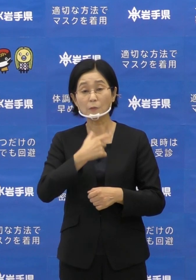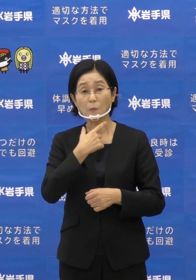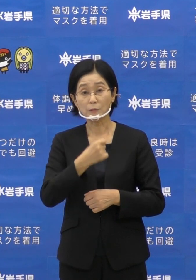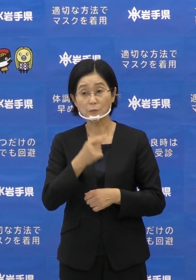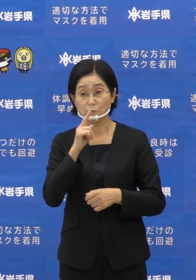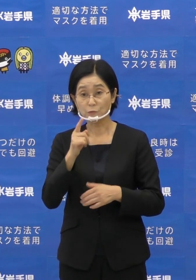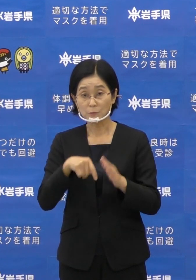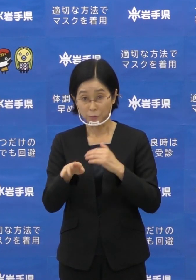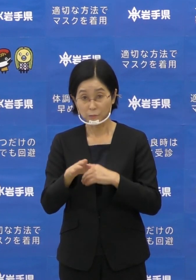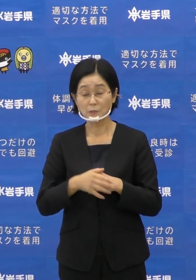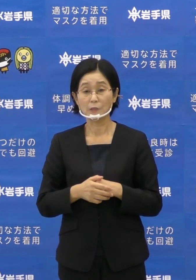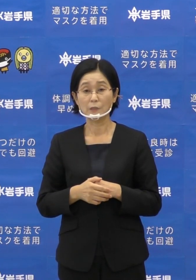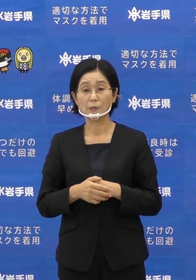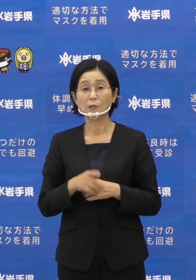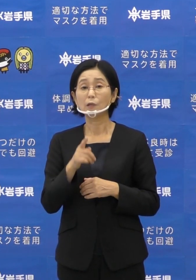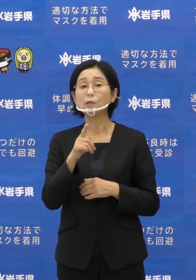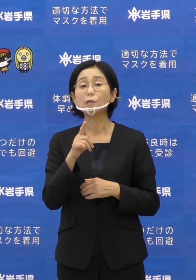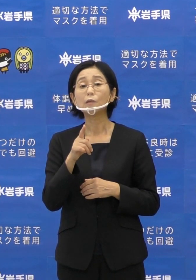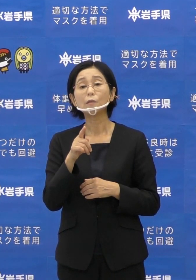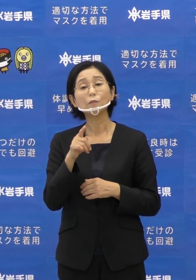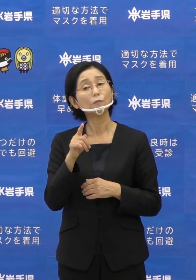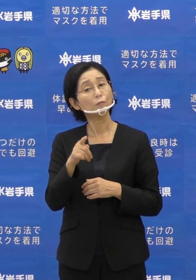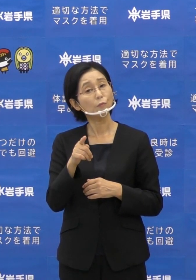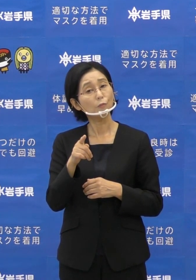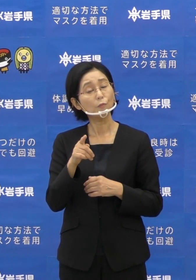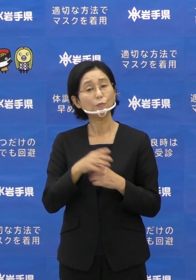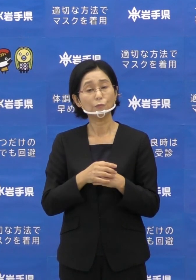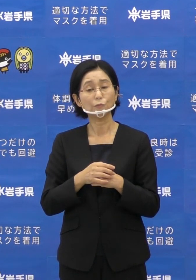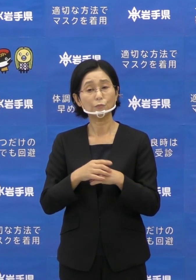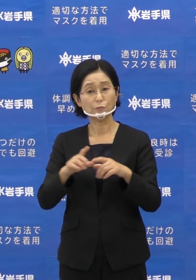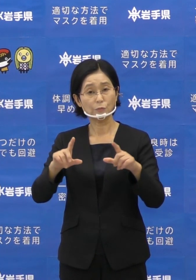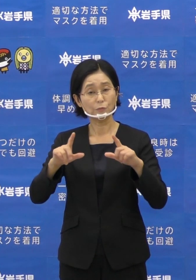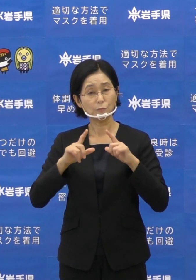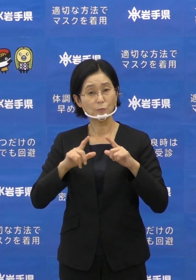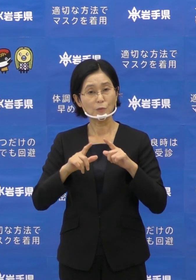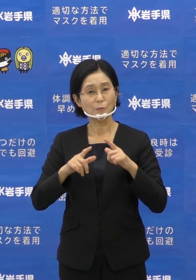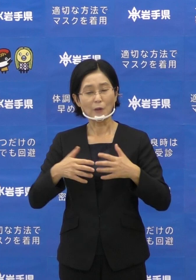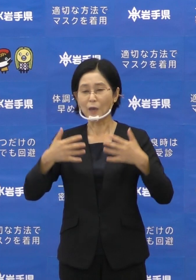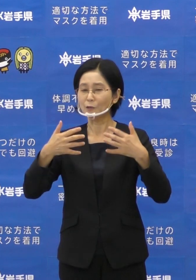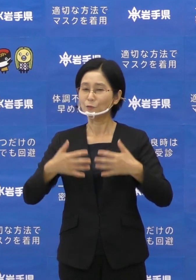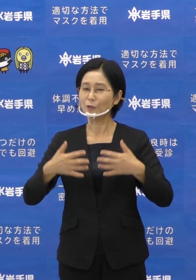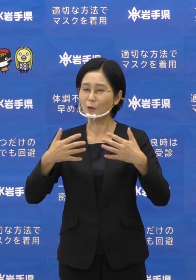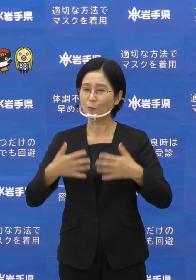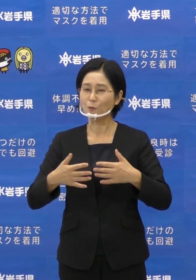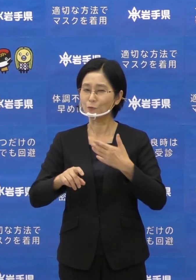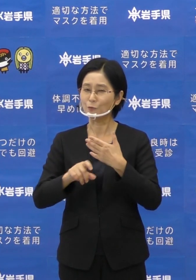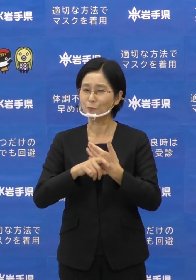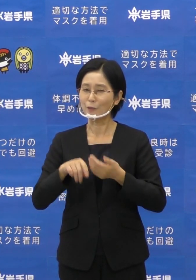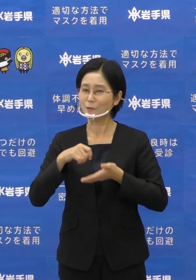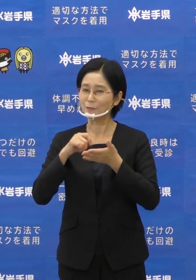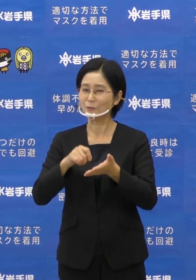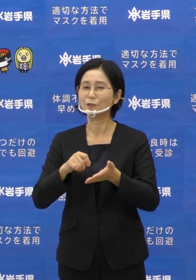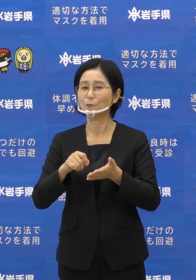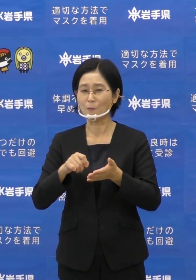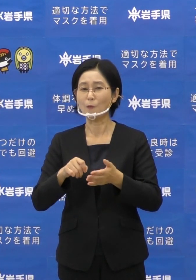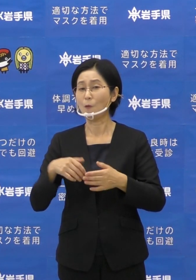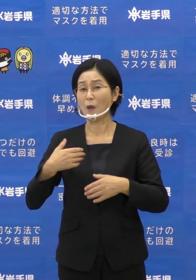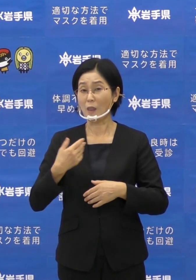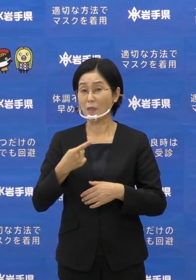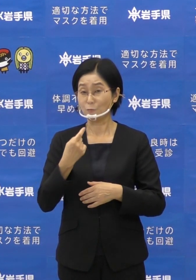答えからそういう可能性を引き出すようであると、やっぱりいくらスターウォーズを見てもさっき私が喋った意味は分かんないかもしれ